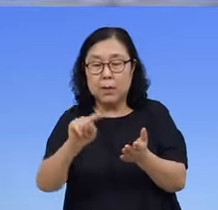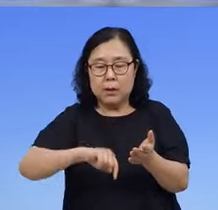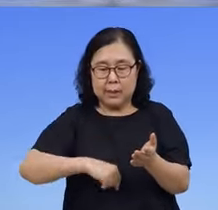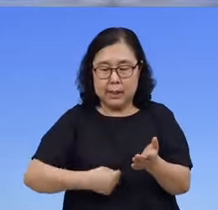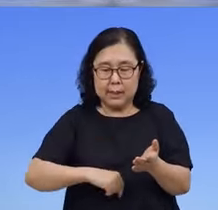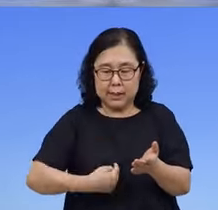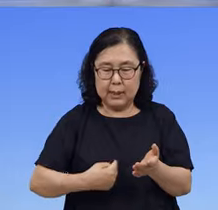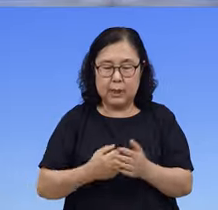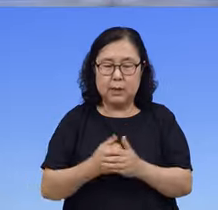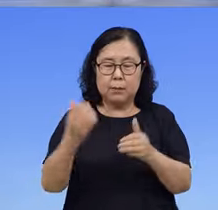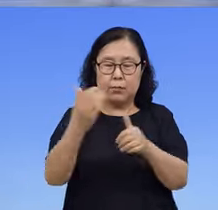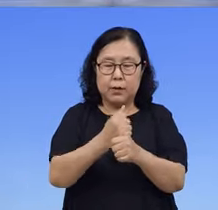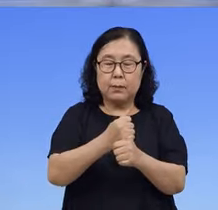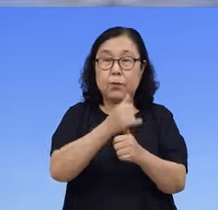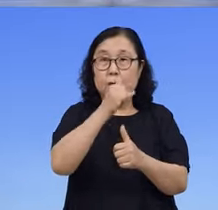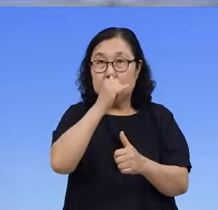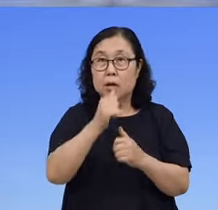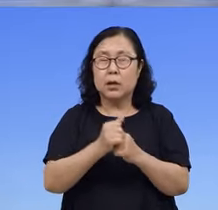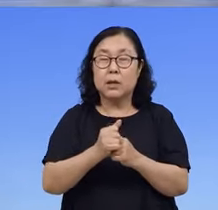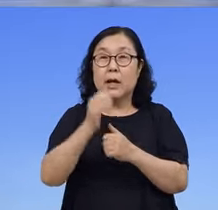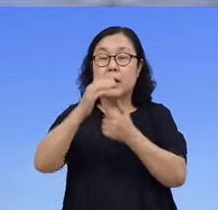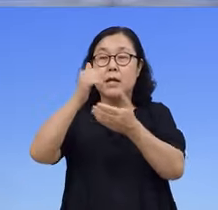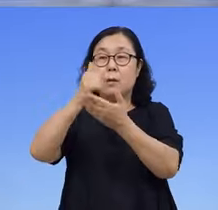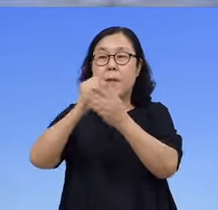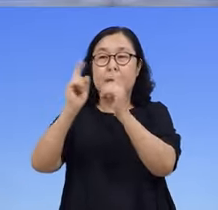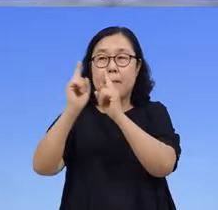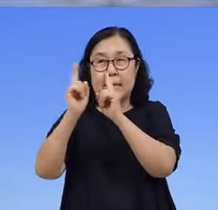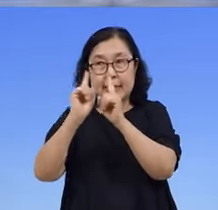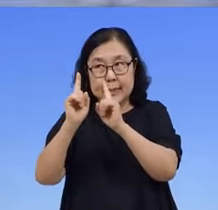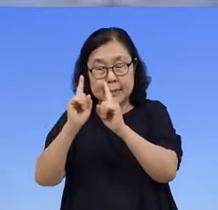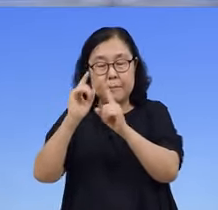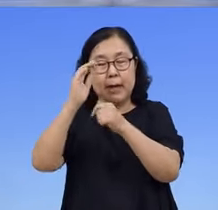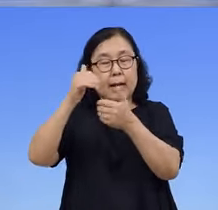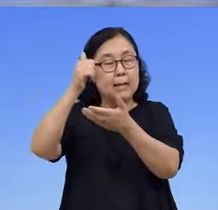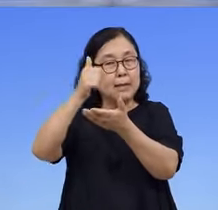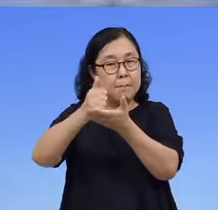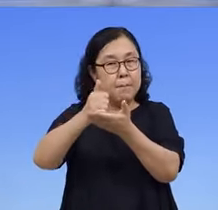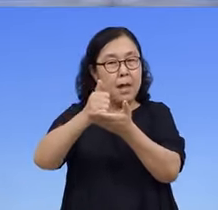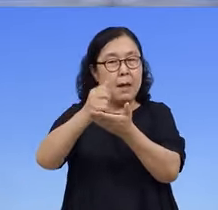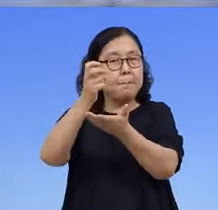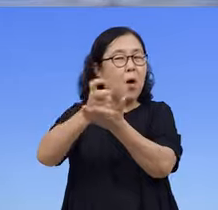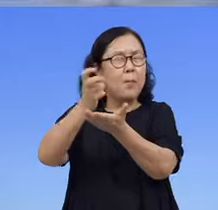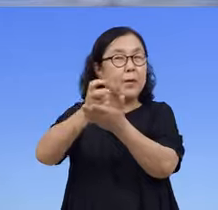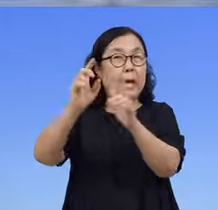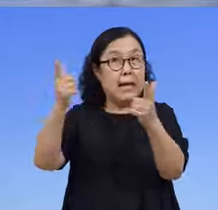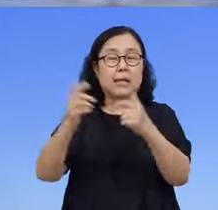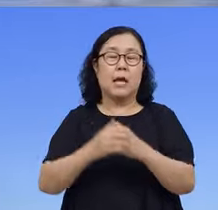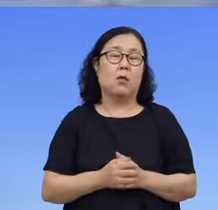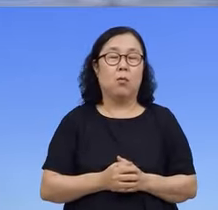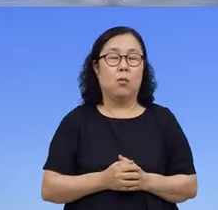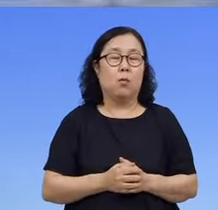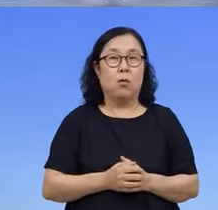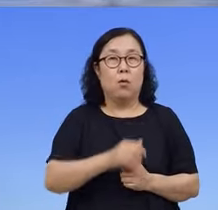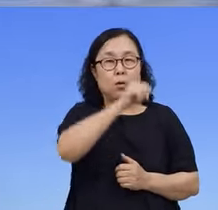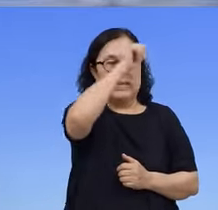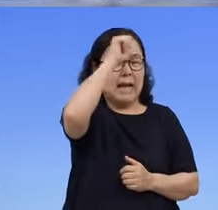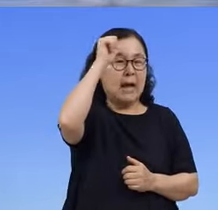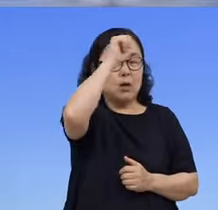그들이 지침으로 삼고 있는, 그들이 붙잡고 있는 것이 하나님의 말씀이나 하나님의 계명이 아니라 이